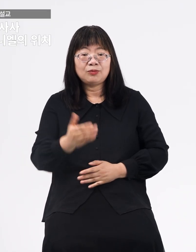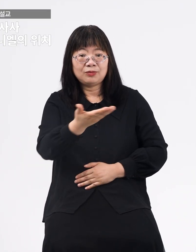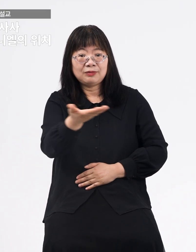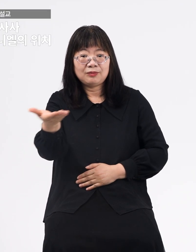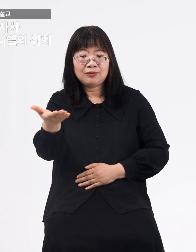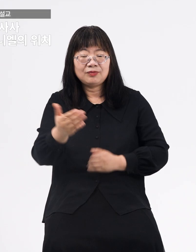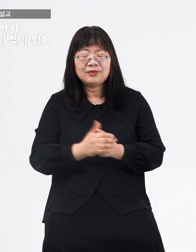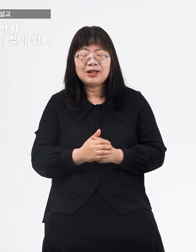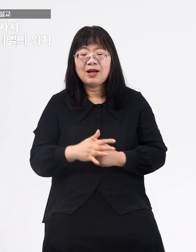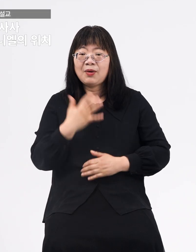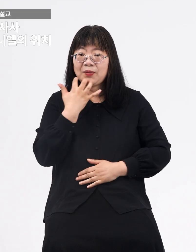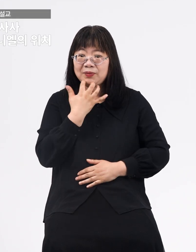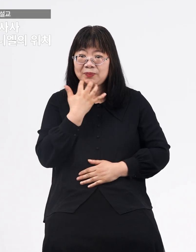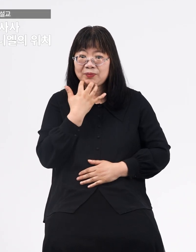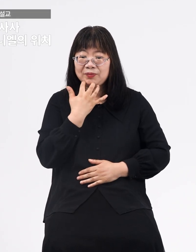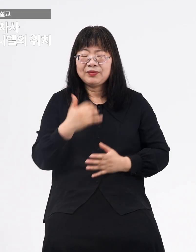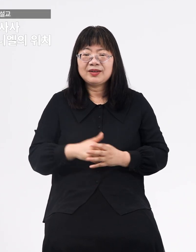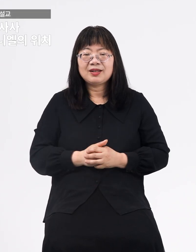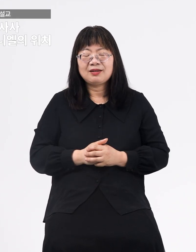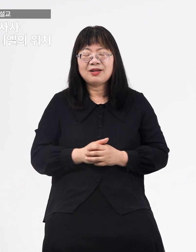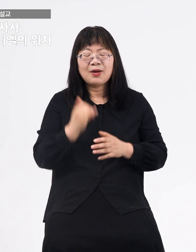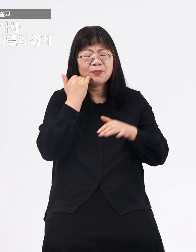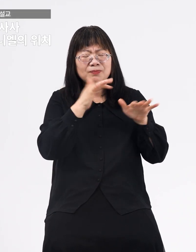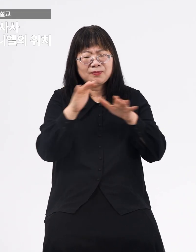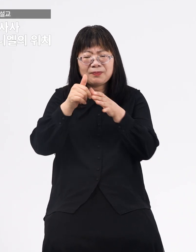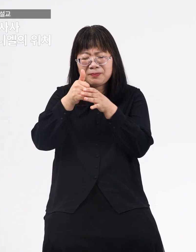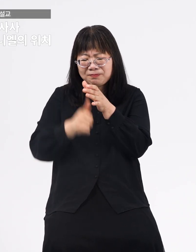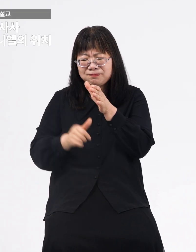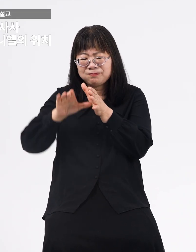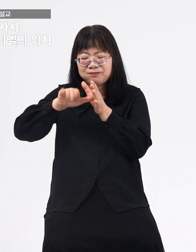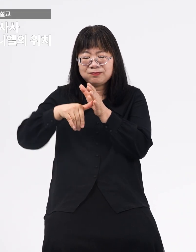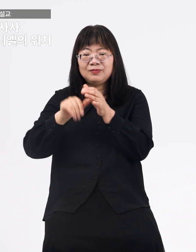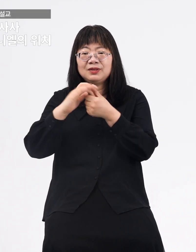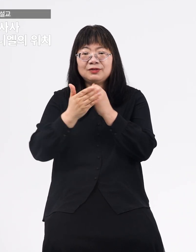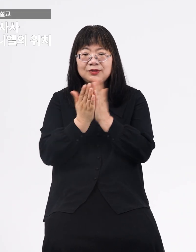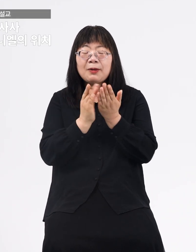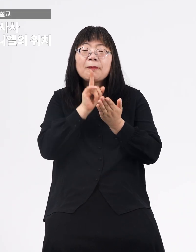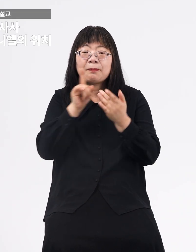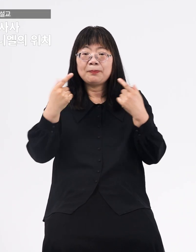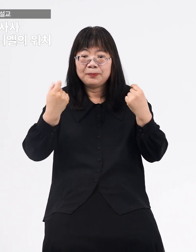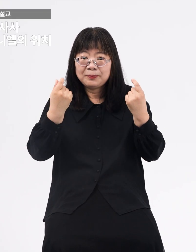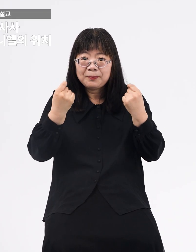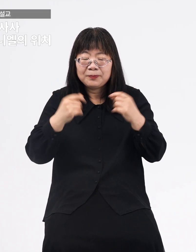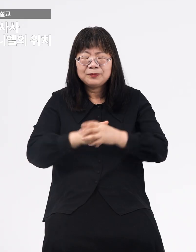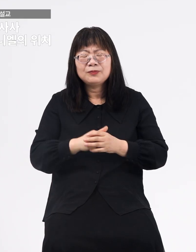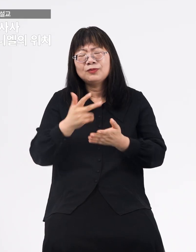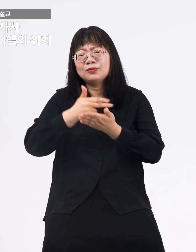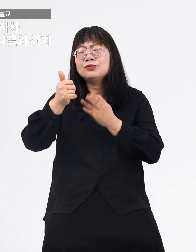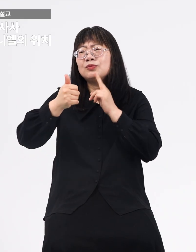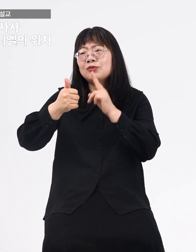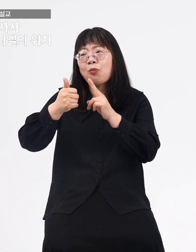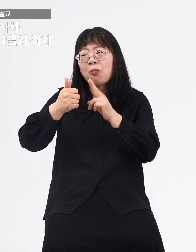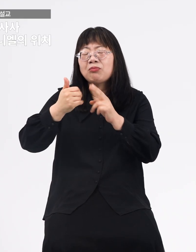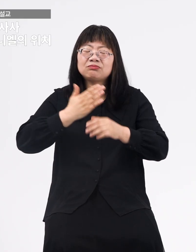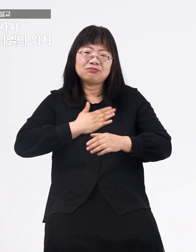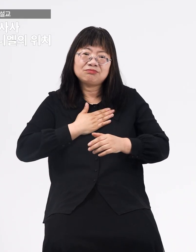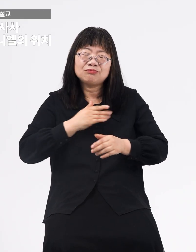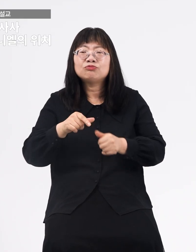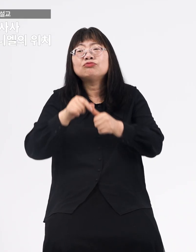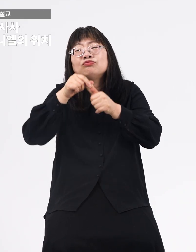여러분, 베드로가 빠질 때 성경의 표현처럼 주여,